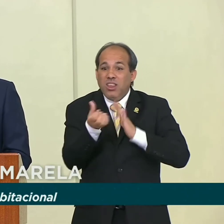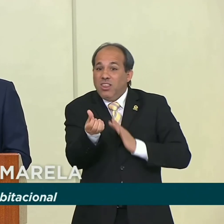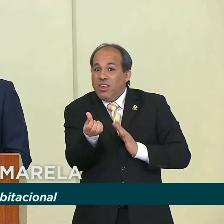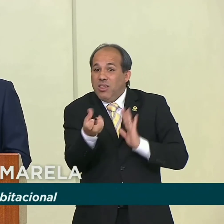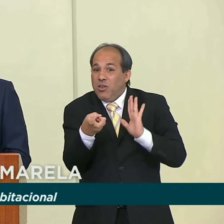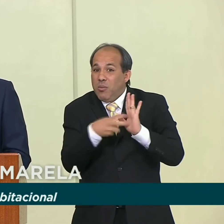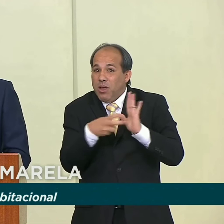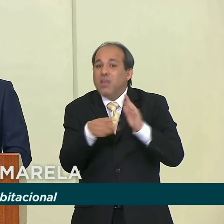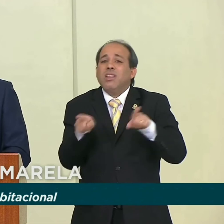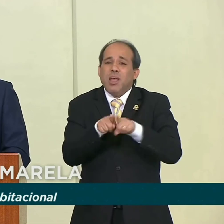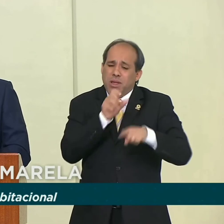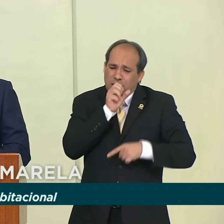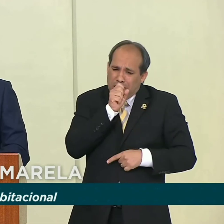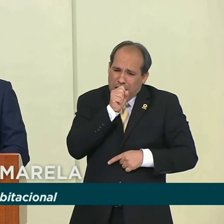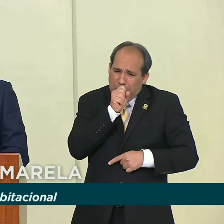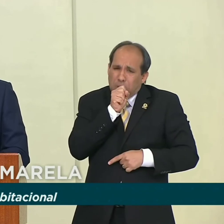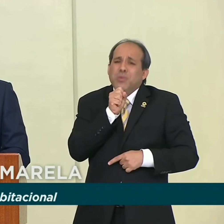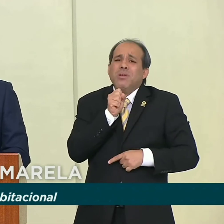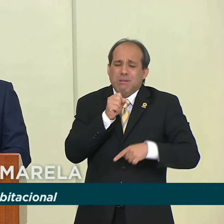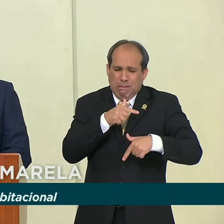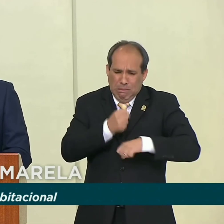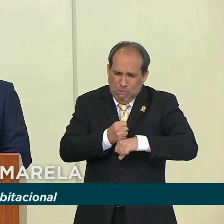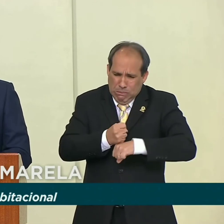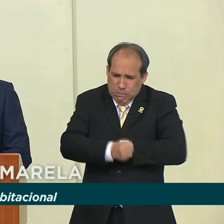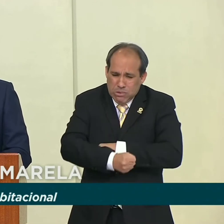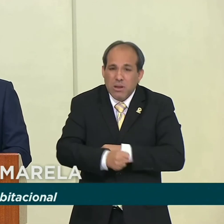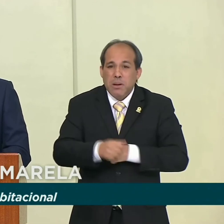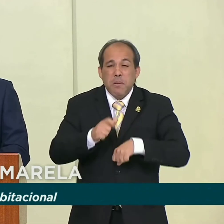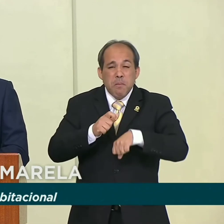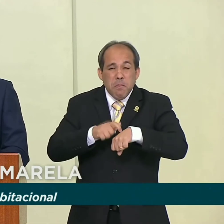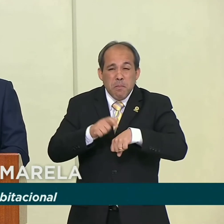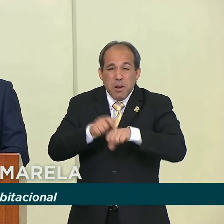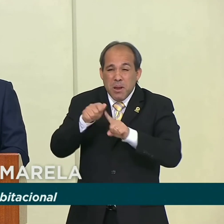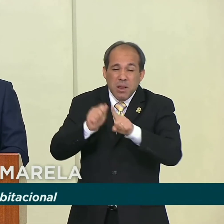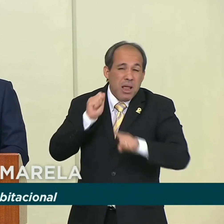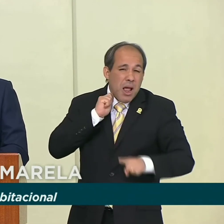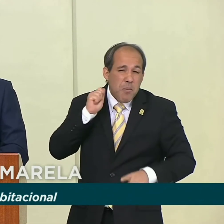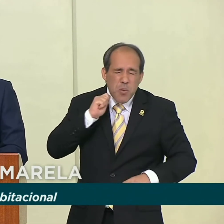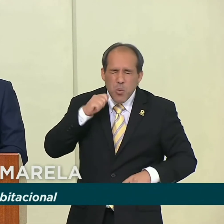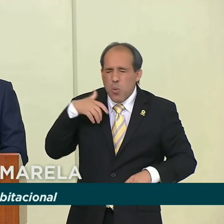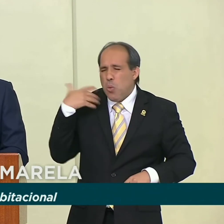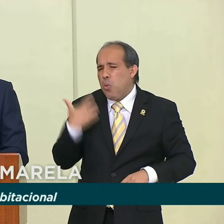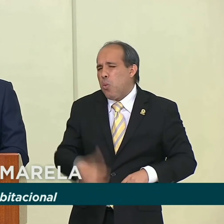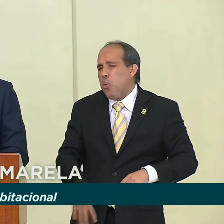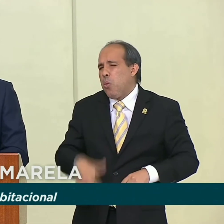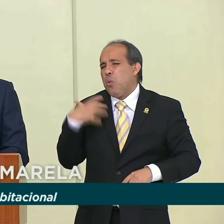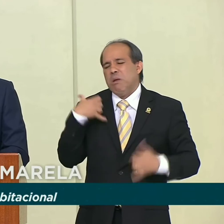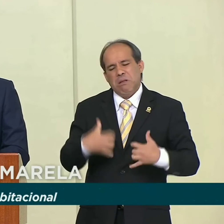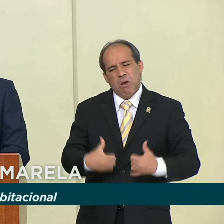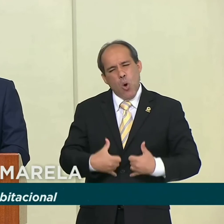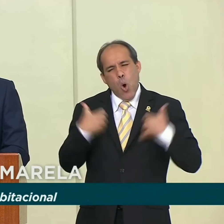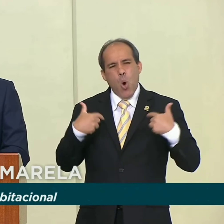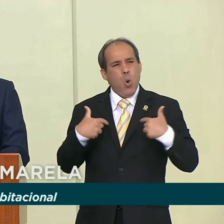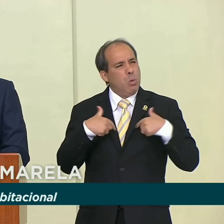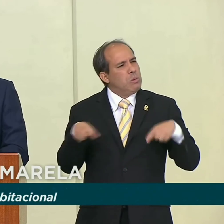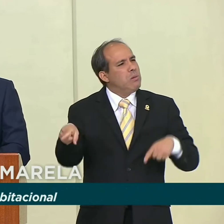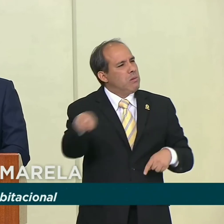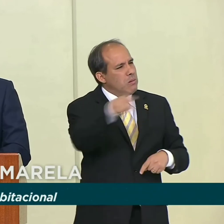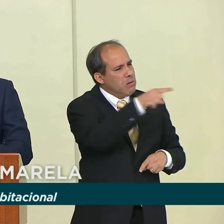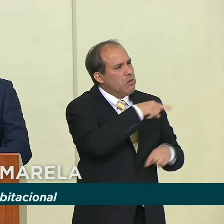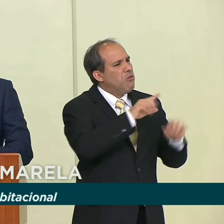da manhã tanto nos sábados no momento mais tenso que foi em abril eu senti um orgulho enorme dessa família